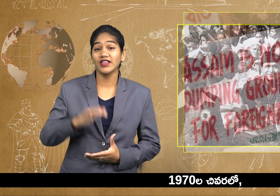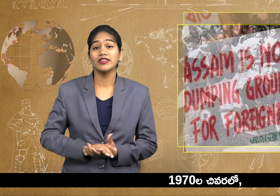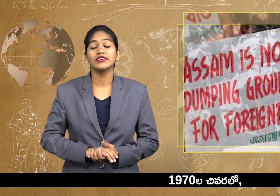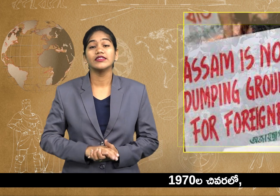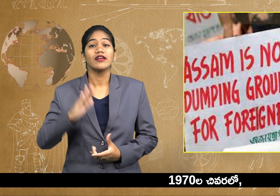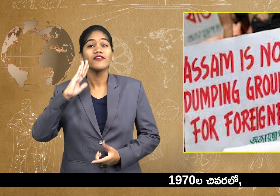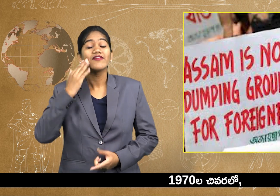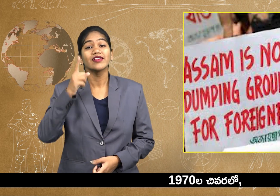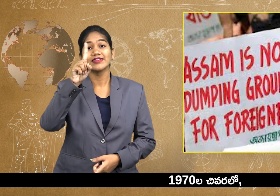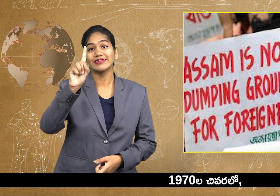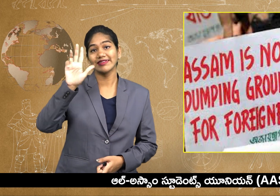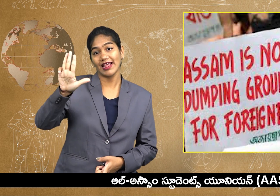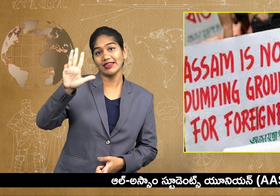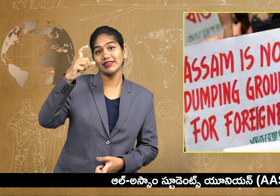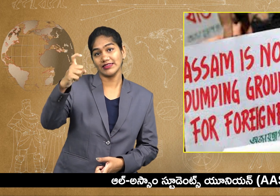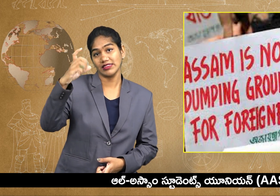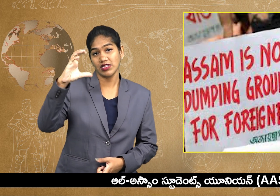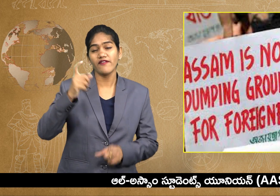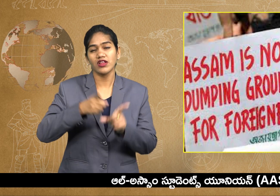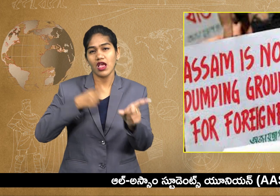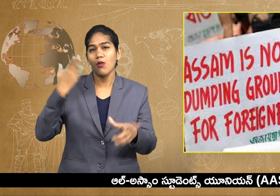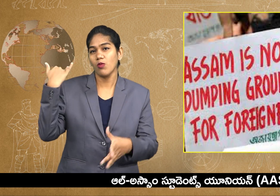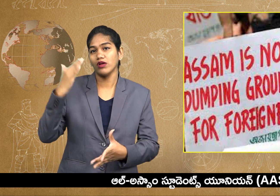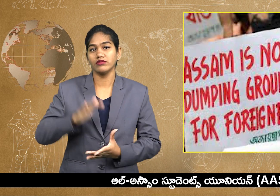1970ల చివర్లో ఆల్ అస్సాం స్టూడెంట్స్ యూనియన్